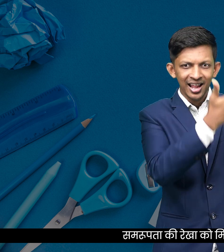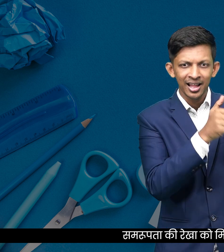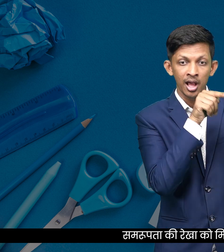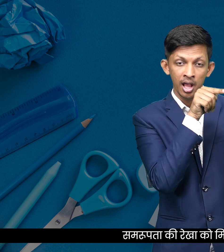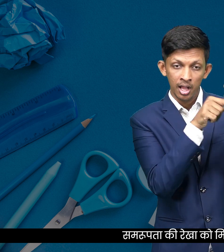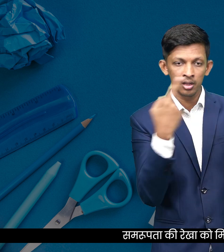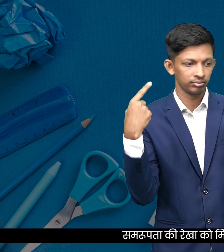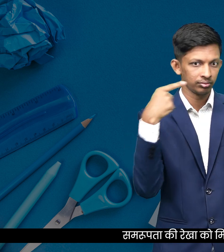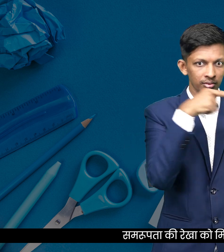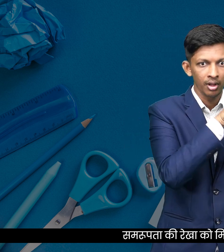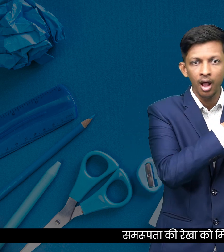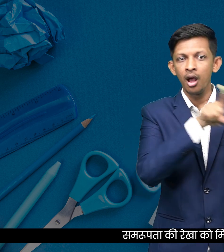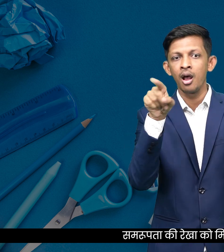भी कहा जाता है।